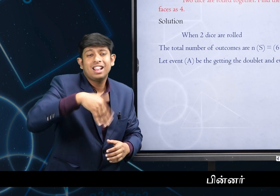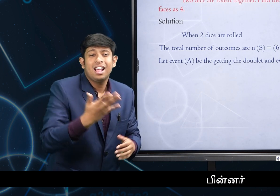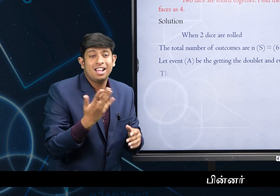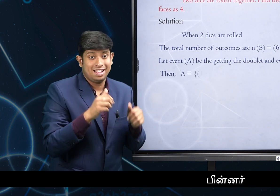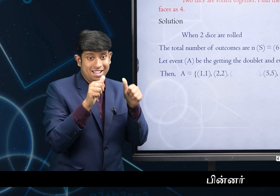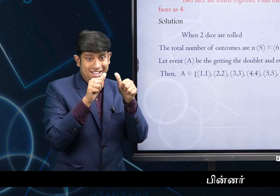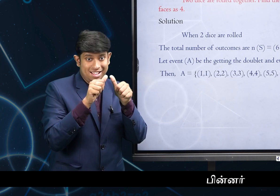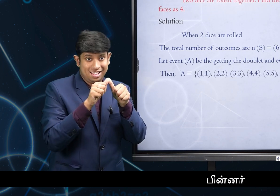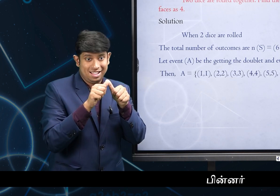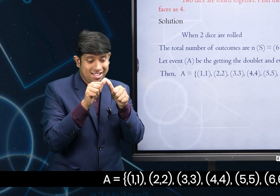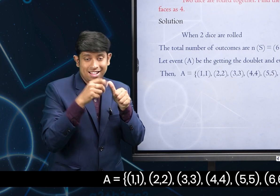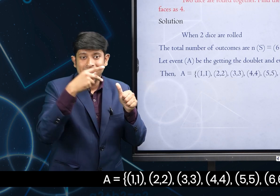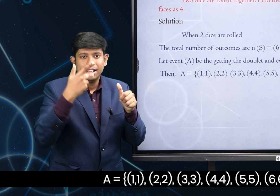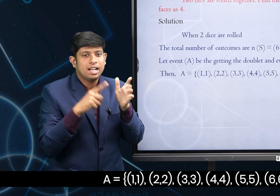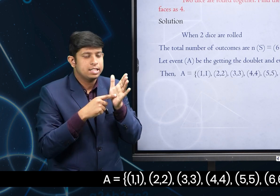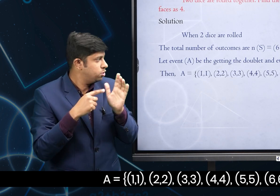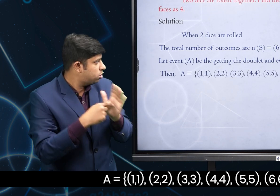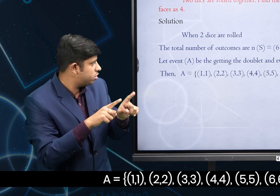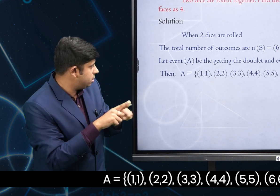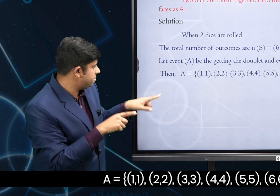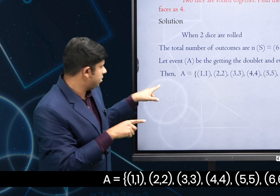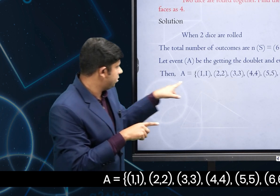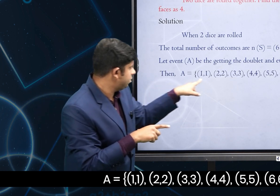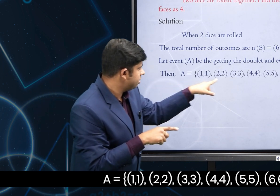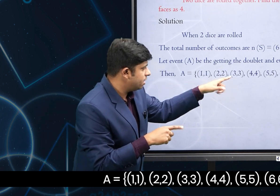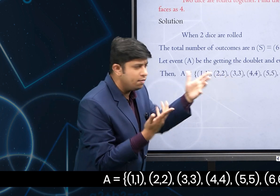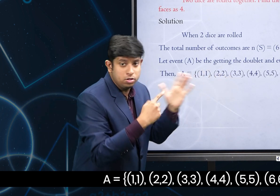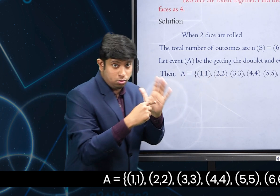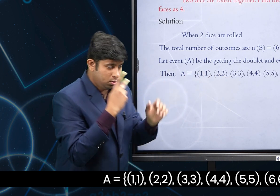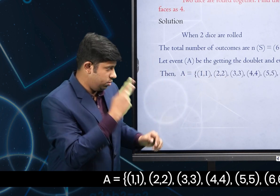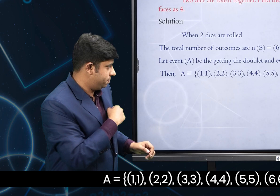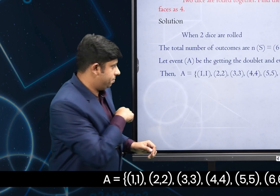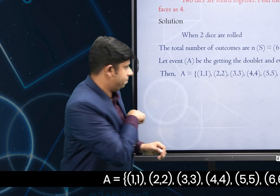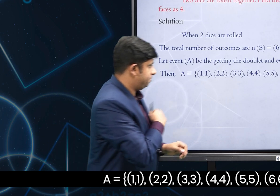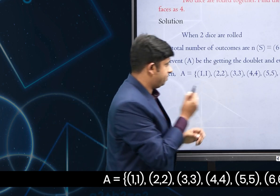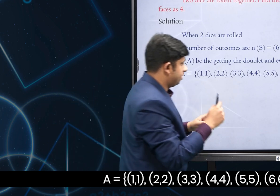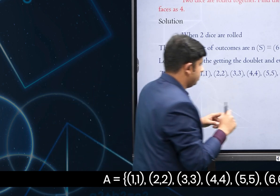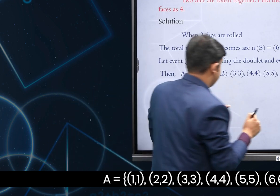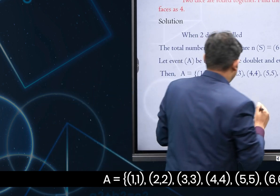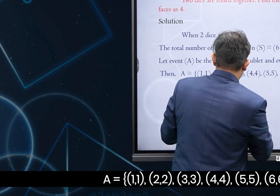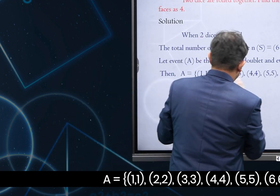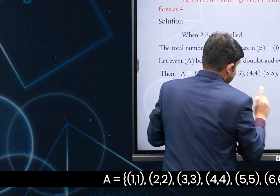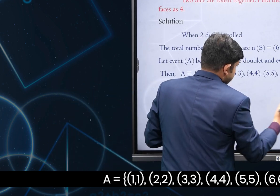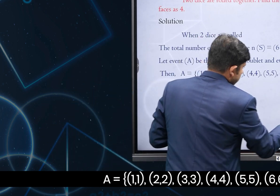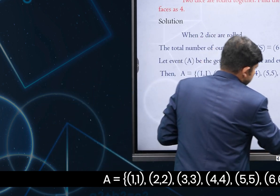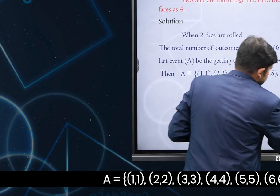பின்னர் ஏ ஈடு அடைப்புக்குறி 1 மற்றும் 1 அடைப்புக்குறி